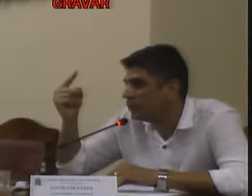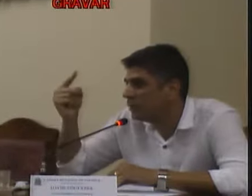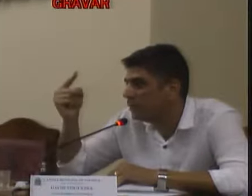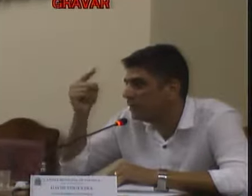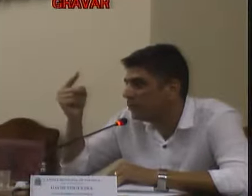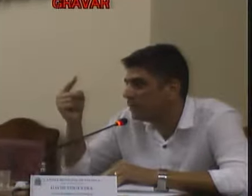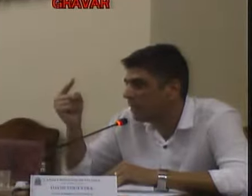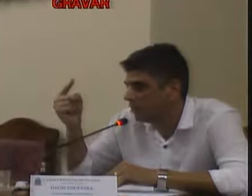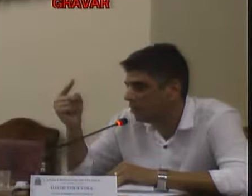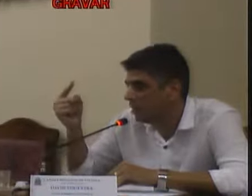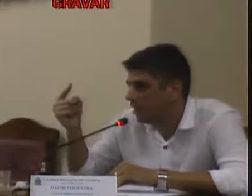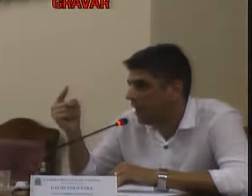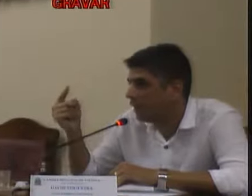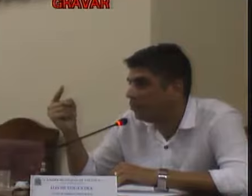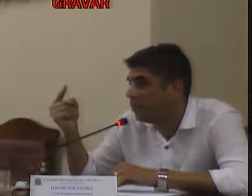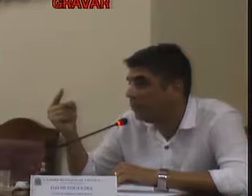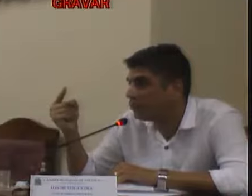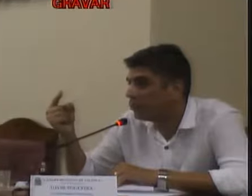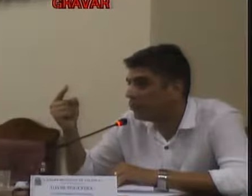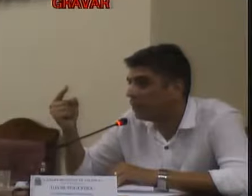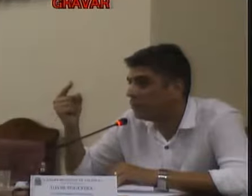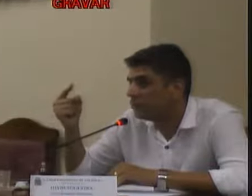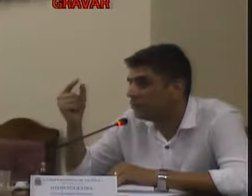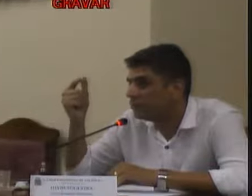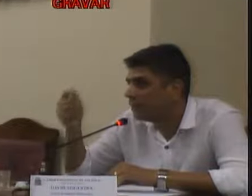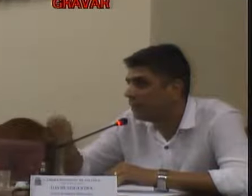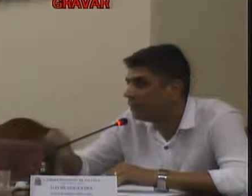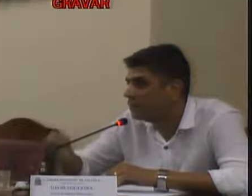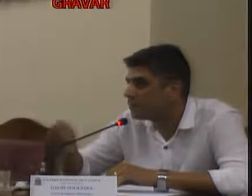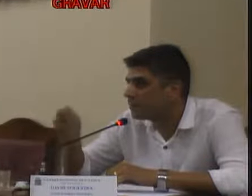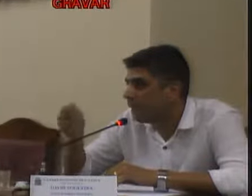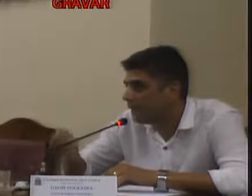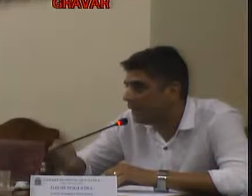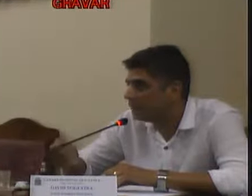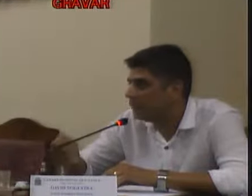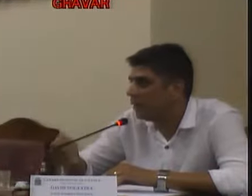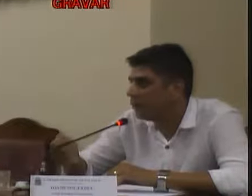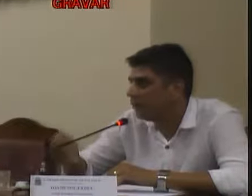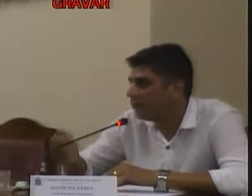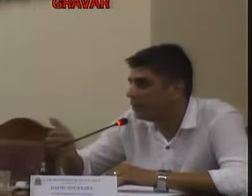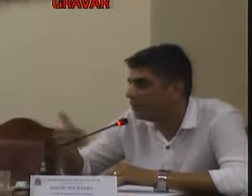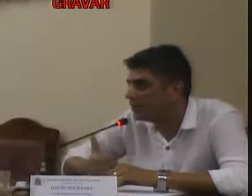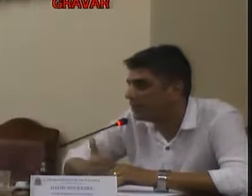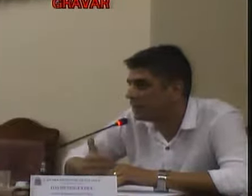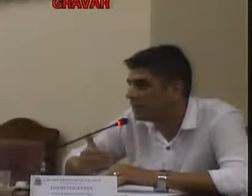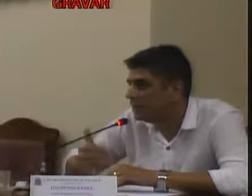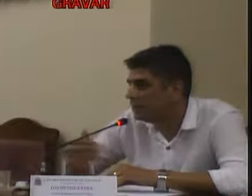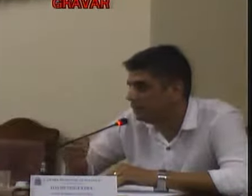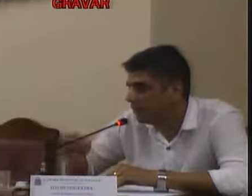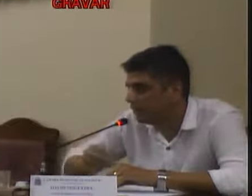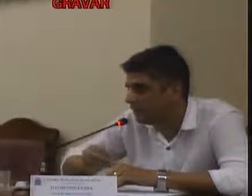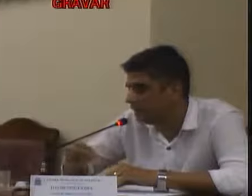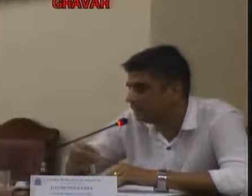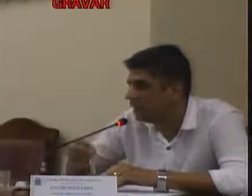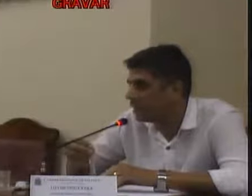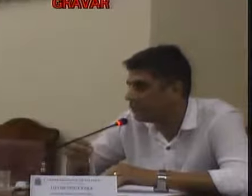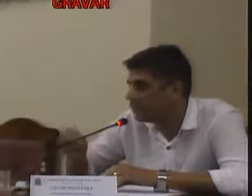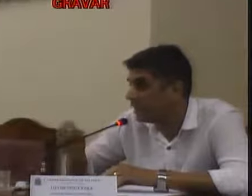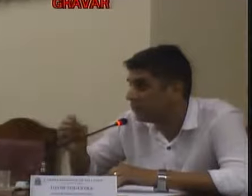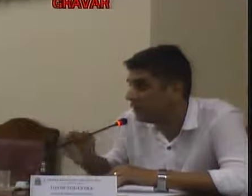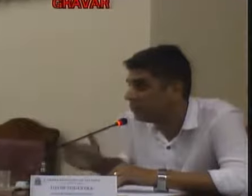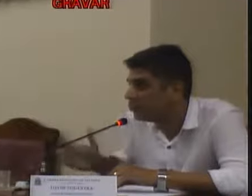teve problema, ali é bloquete, ali é uma metodologia que a gente sempre preza e fala com o prefeito que ele precisa trazer ali para Valença a